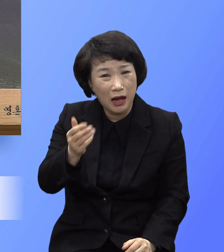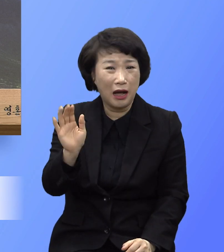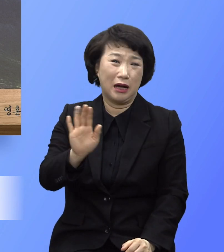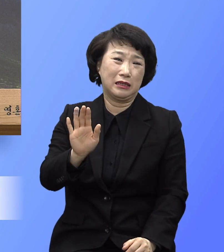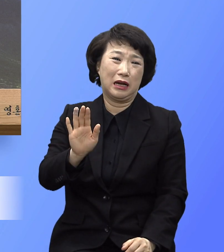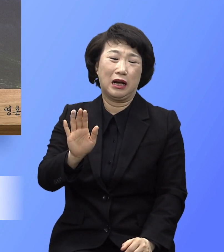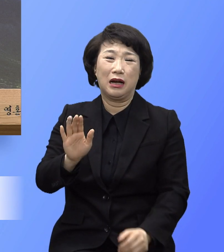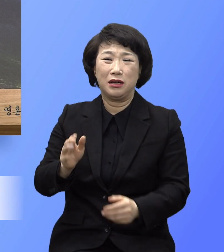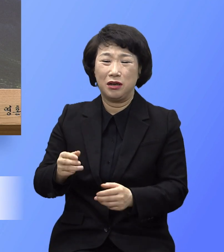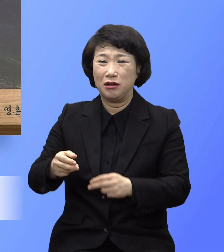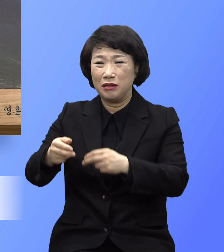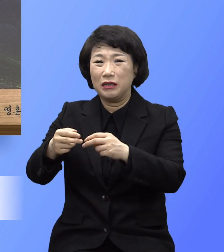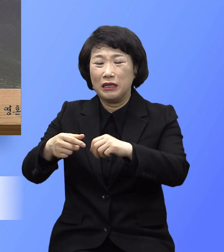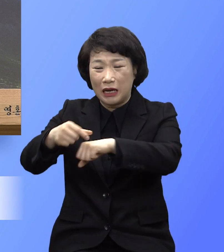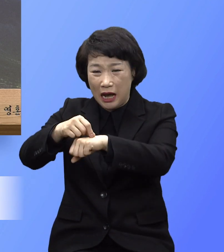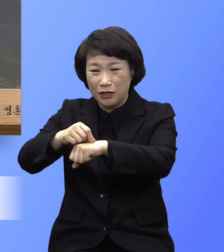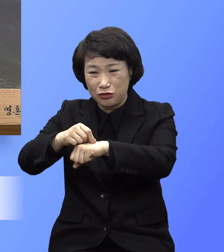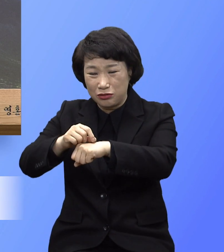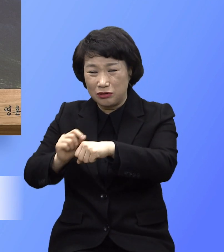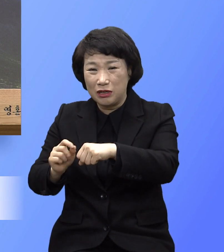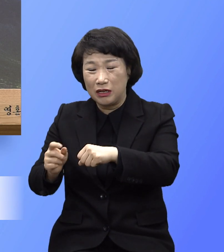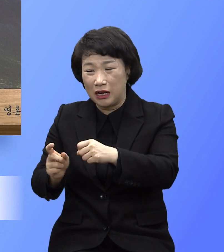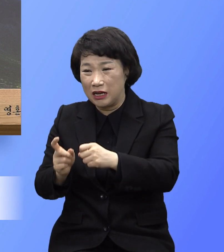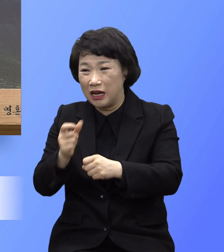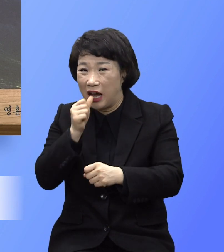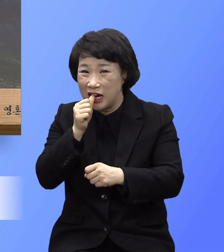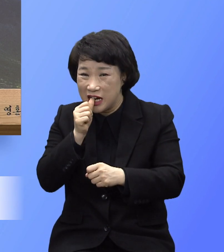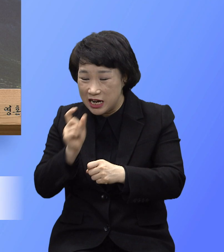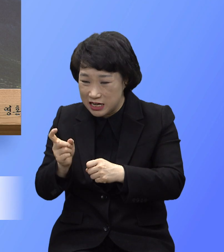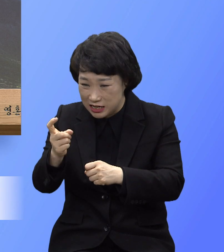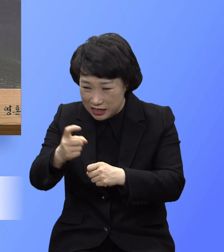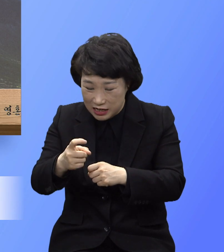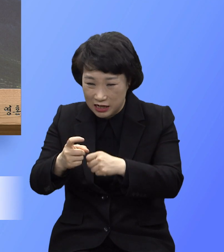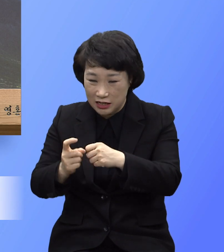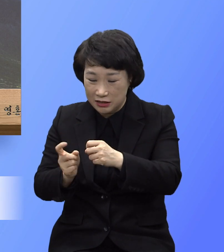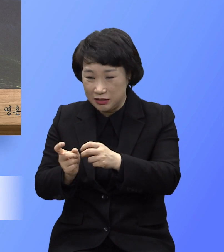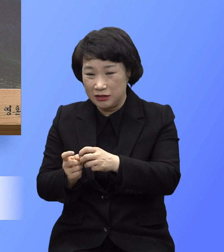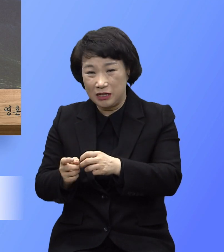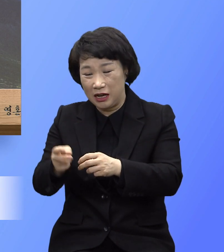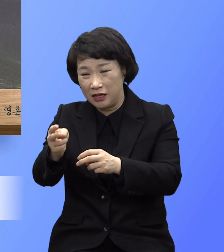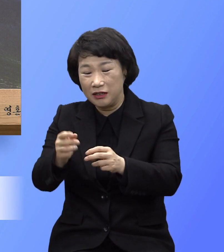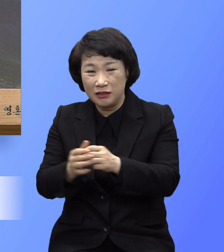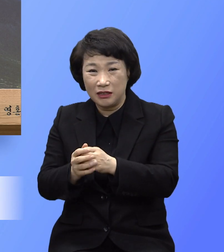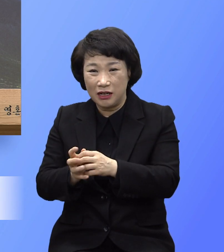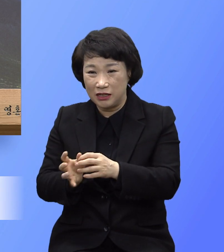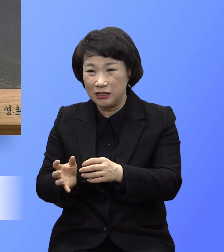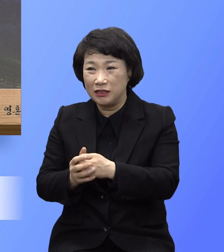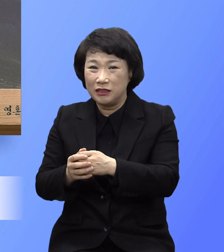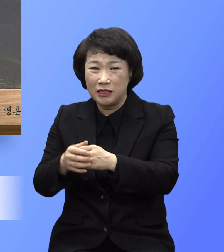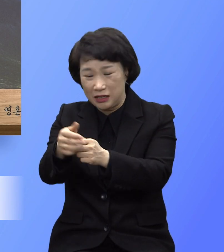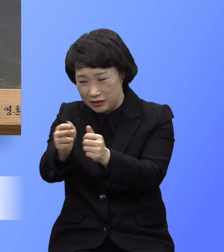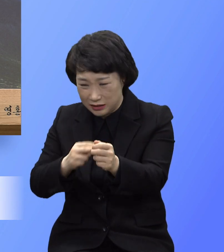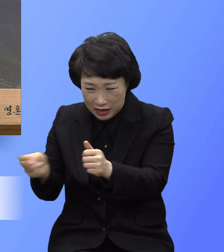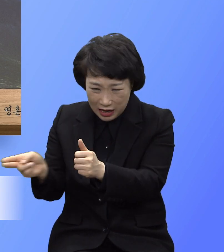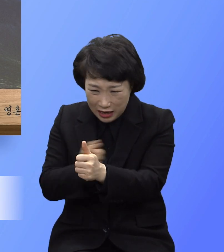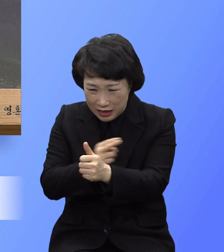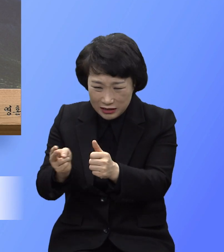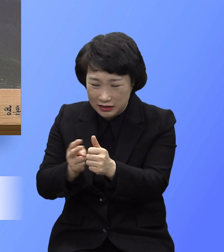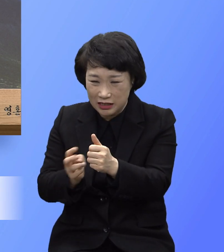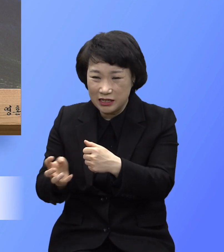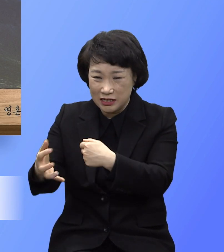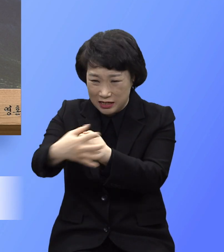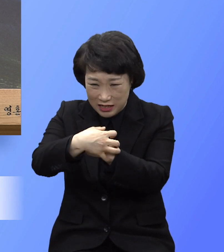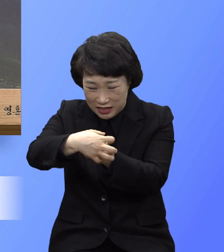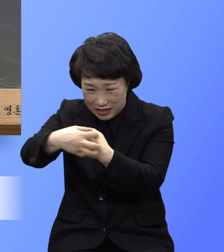예, 그 가죽 끝에 때가 날린 채찍으로 후려 때릴 때마다 살 속으로